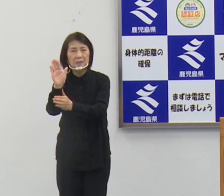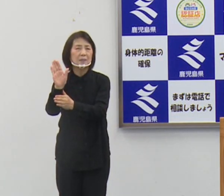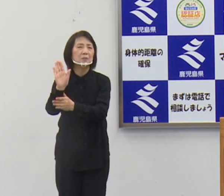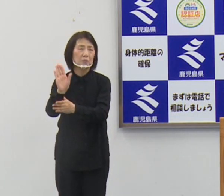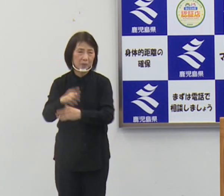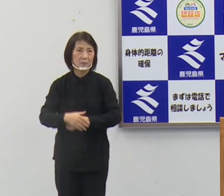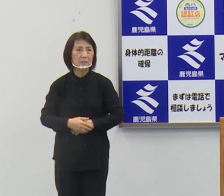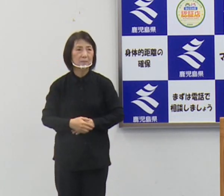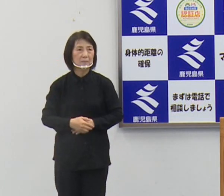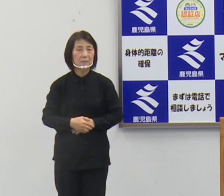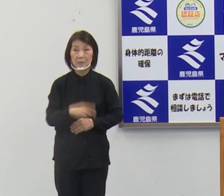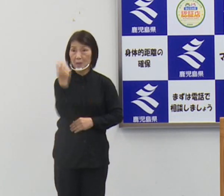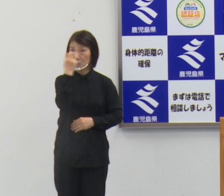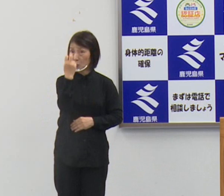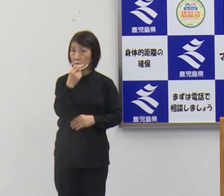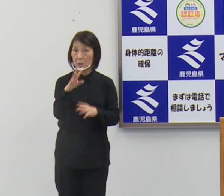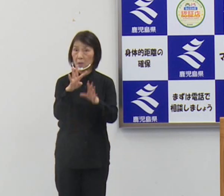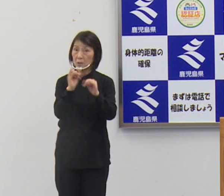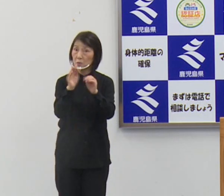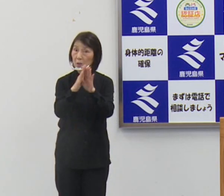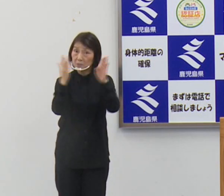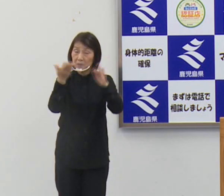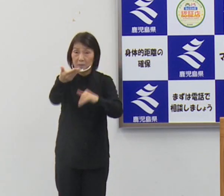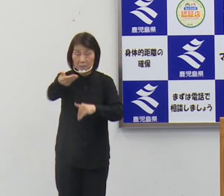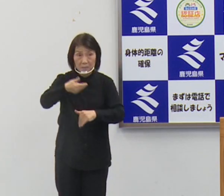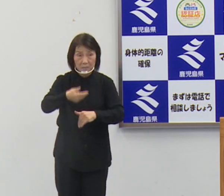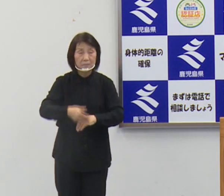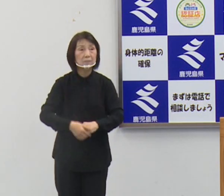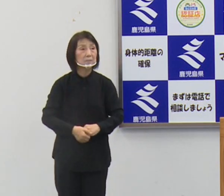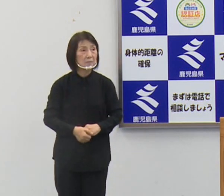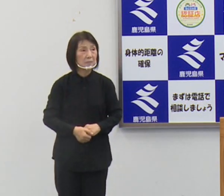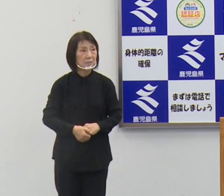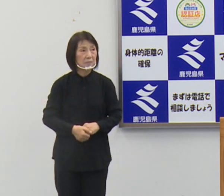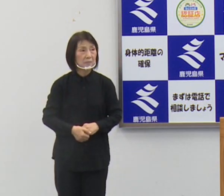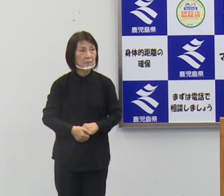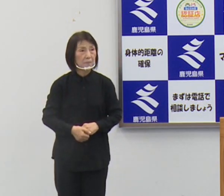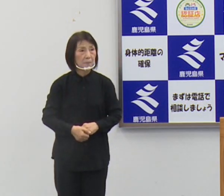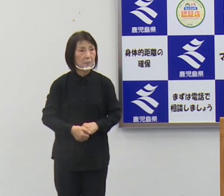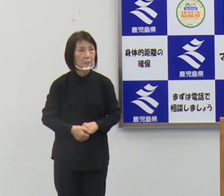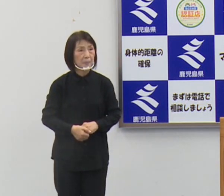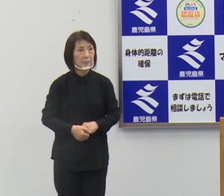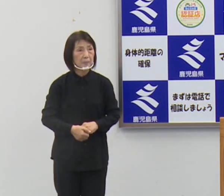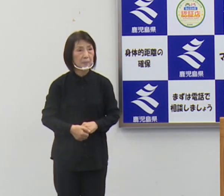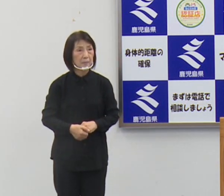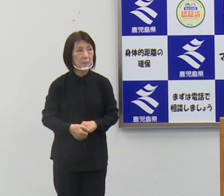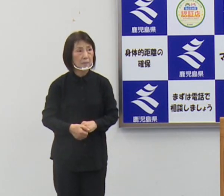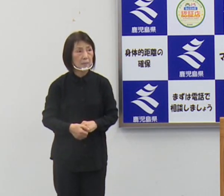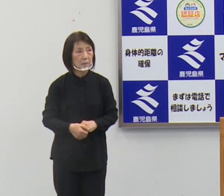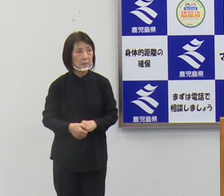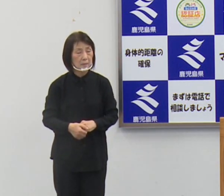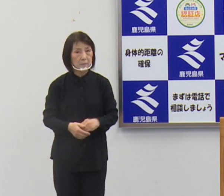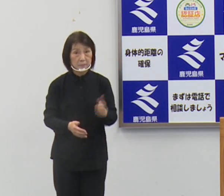舗やってるかというのを、全店舗やってるのか一部なのか。 71万ぐらいしたんでしたっけ。